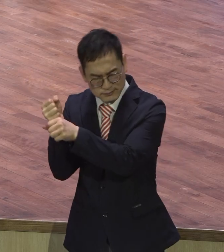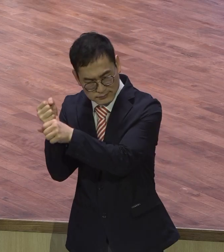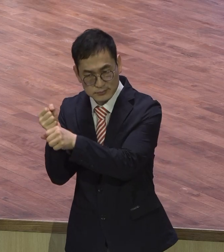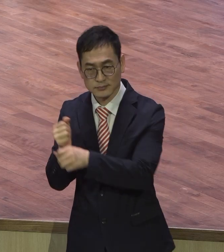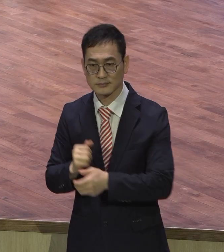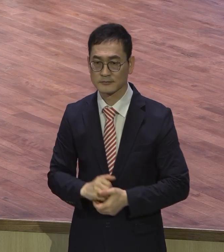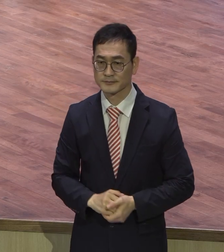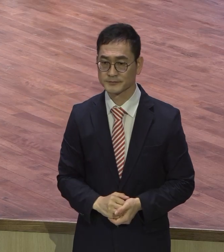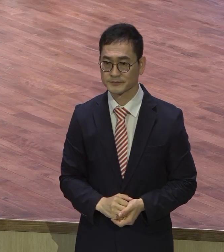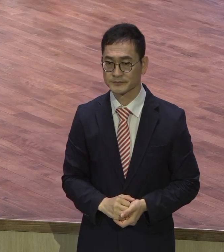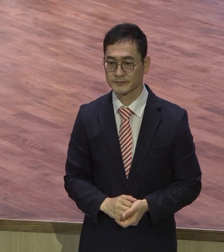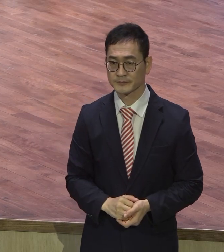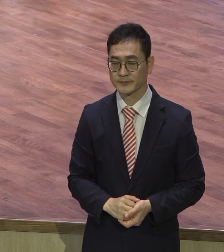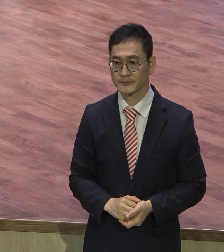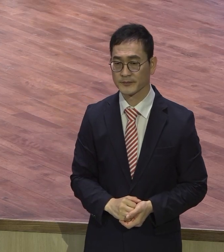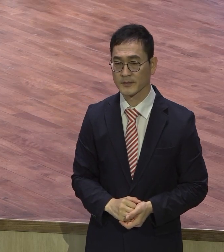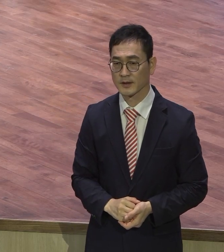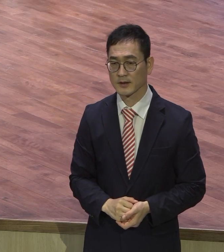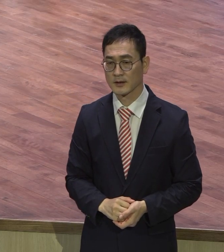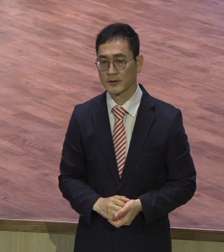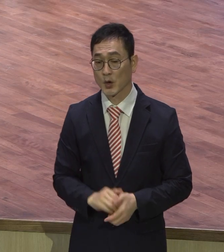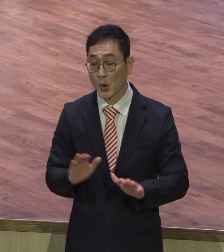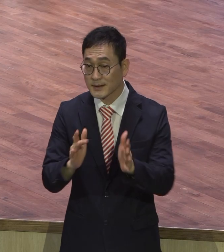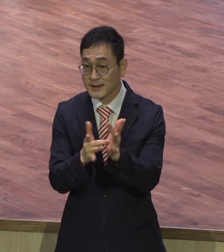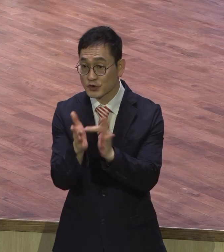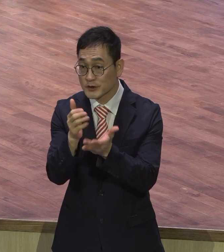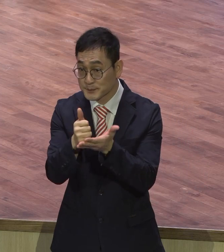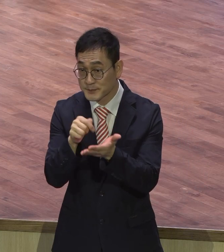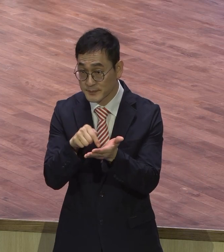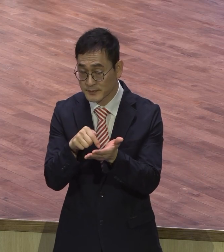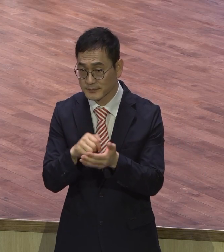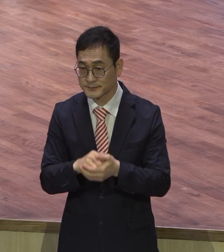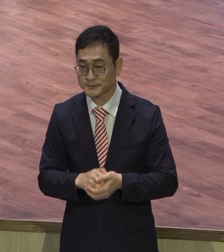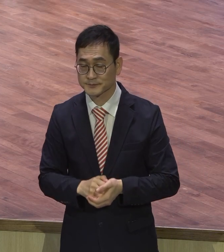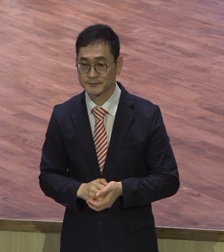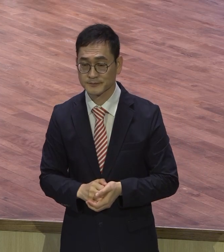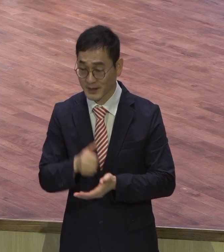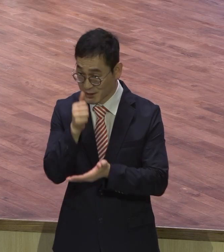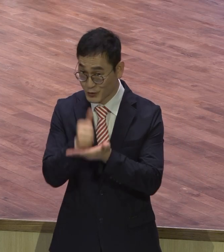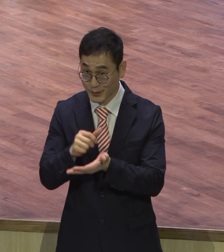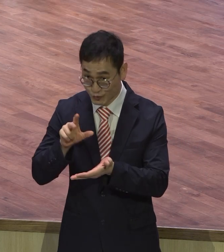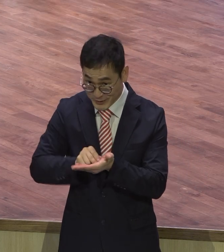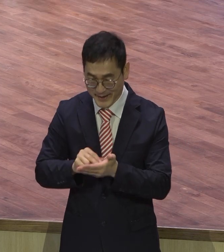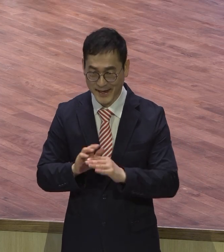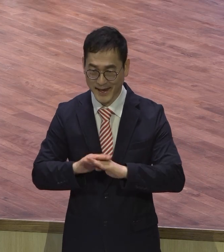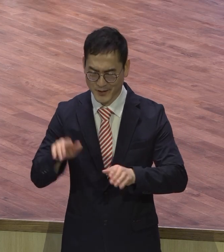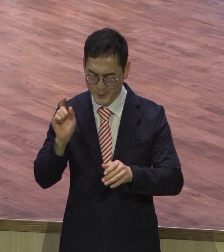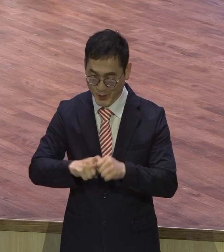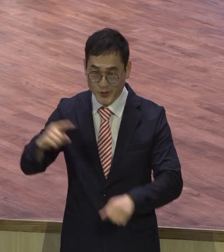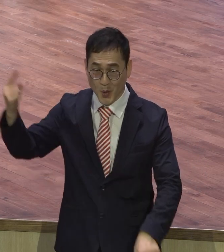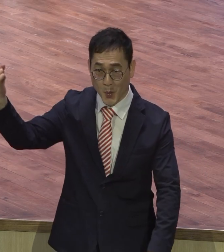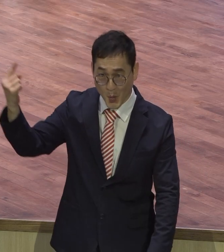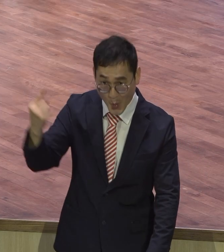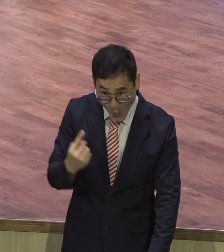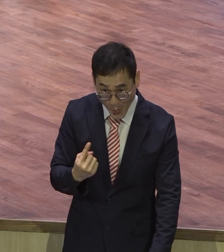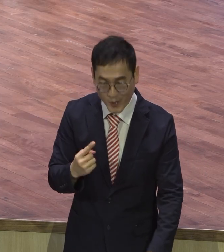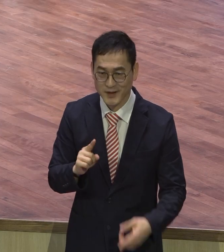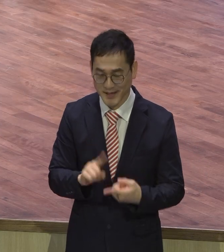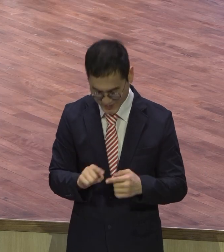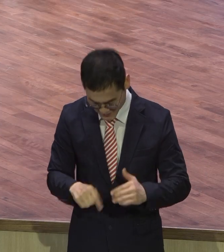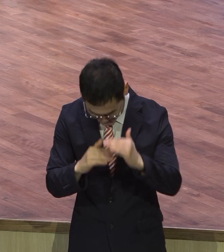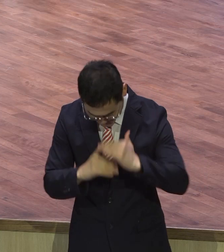말씀이에요. 오늘 보면 말씀은 예수님께서 친히 이런 죄 문제를 해결하러 오신 분이심을 밝히고